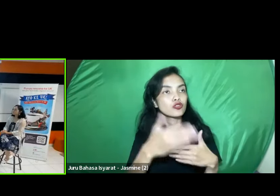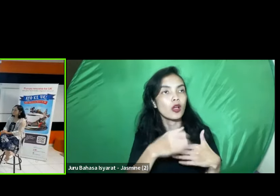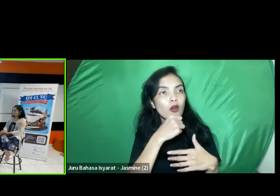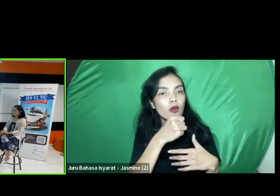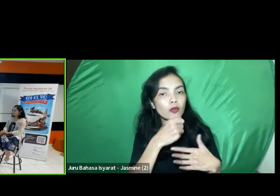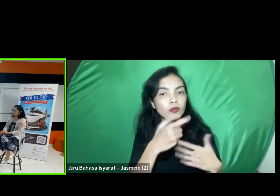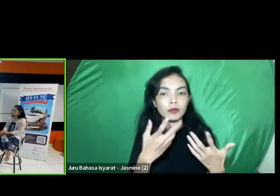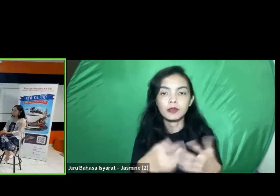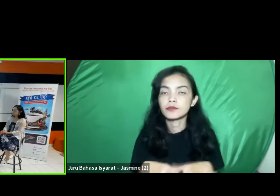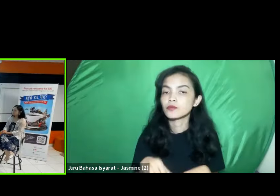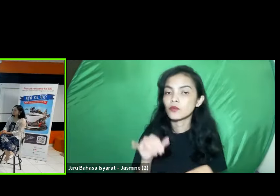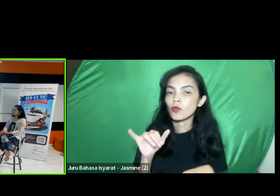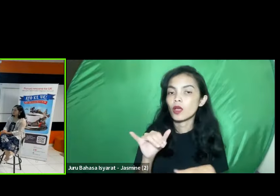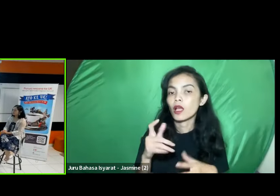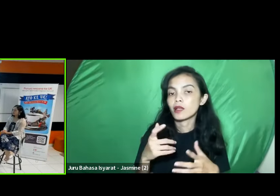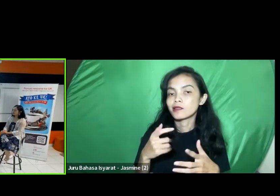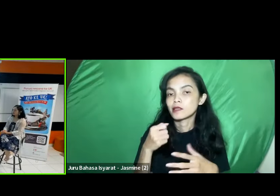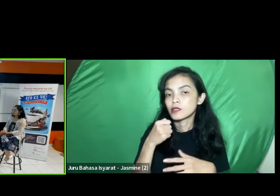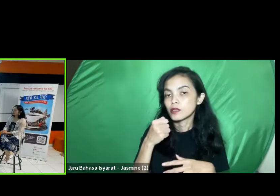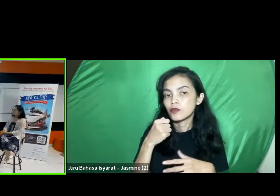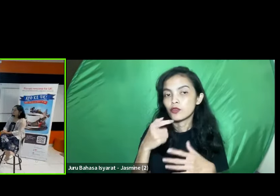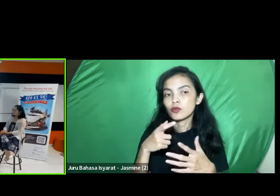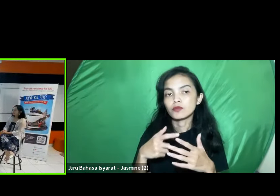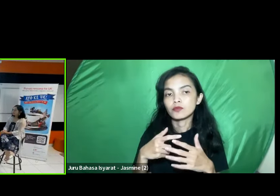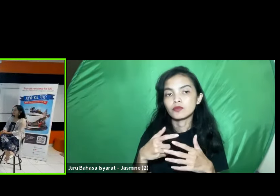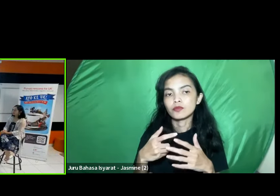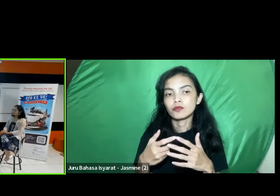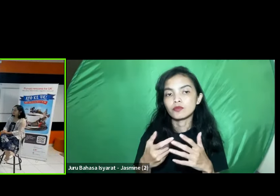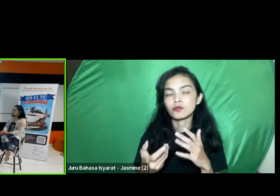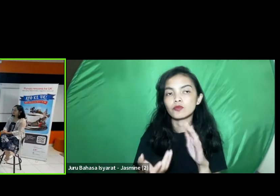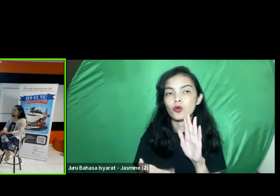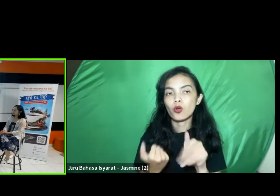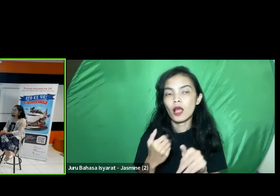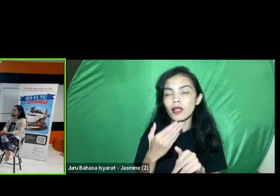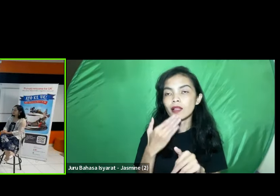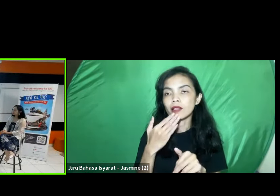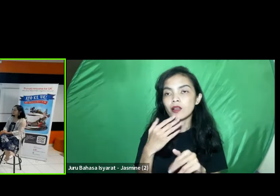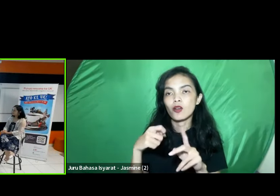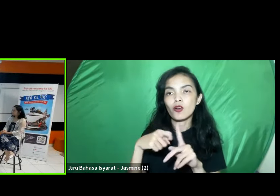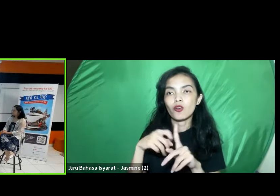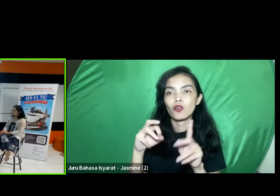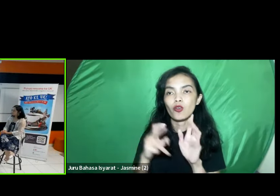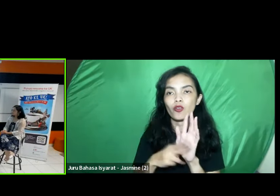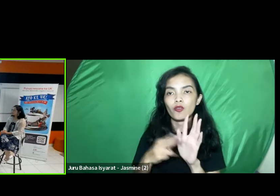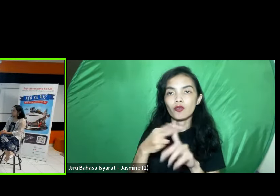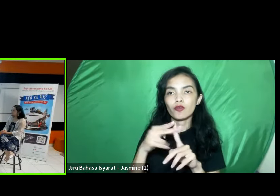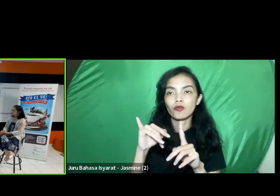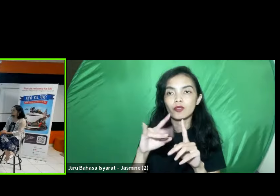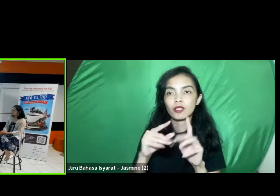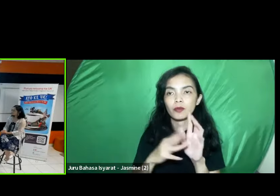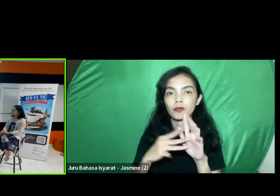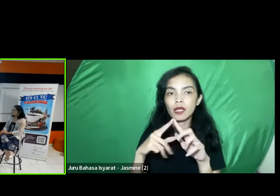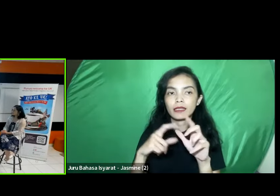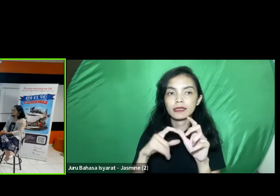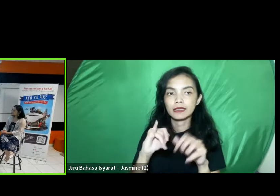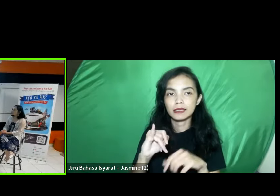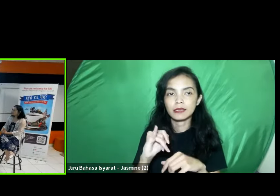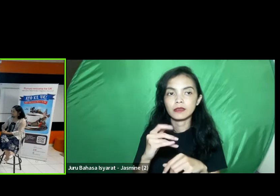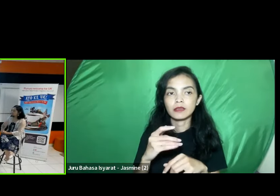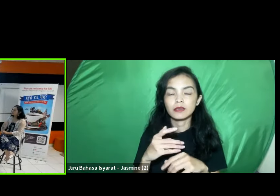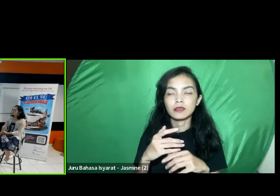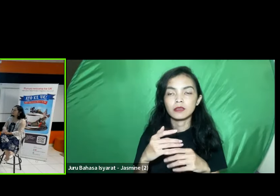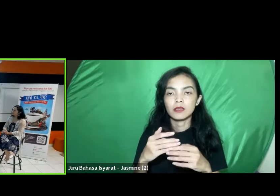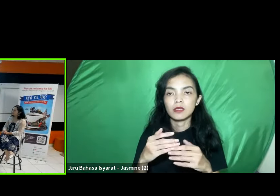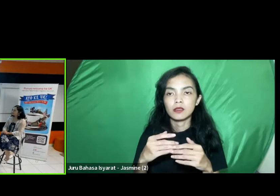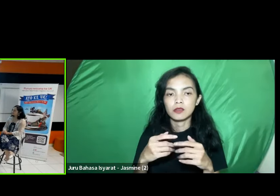mengkonfirmasi eh sebetulnya ini dia dia kita omongin aja ya kita tarik sampai ke belakang